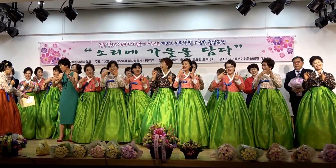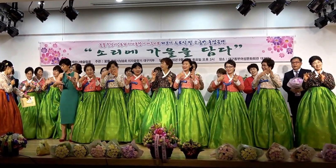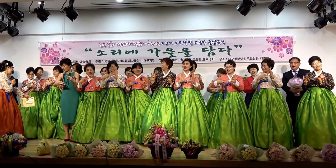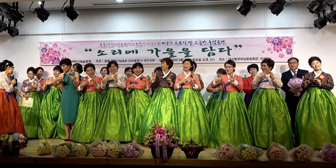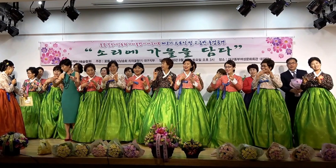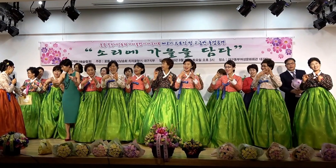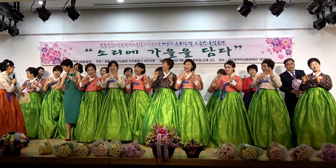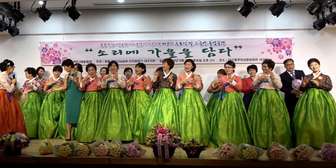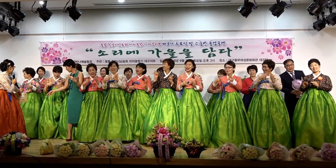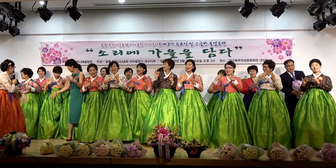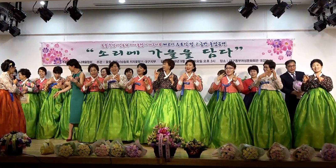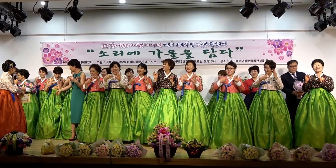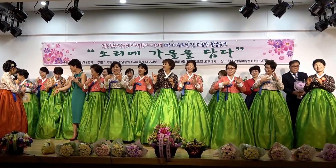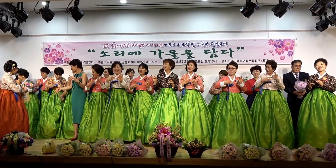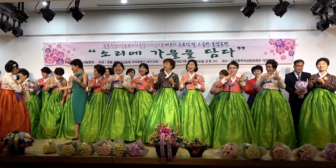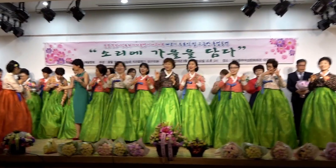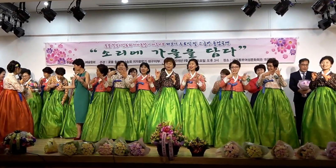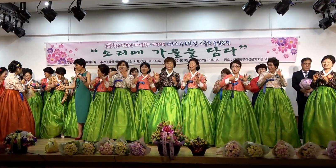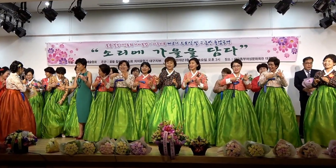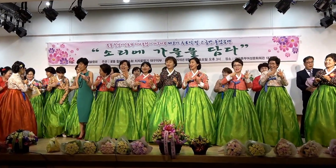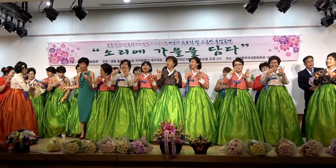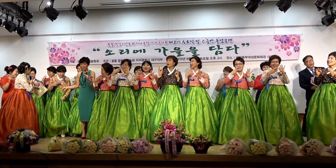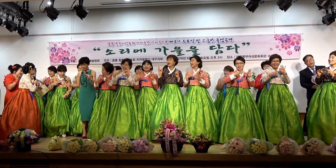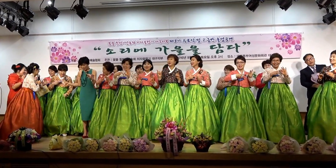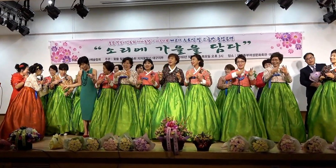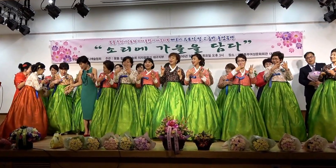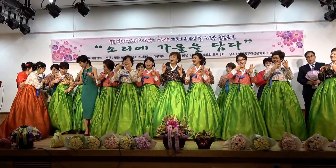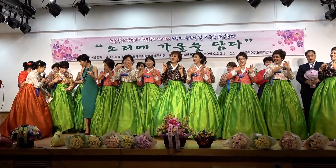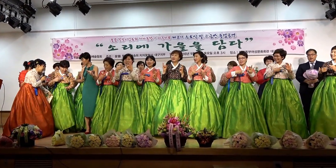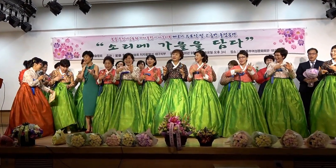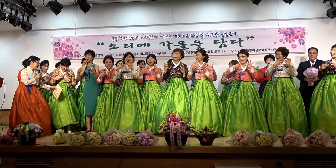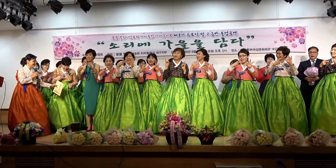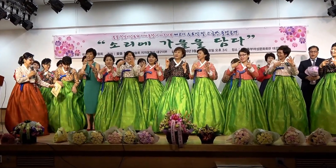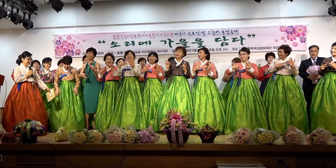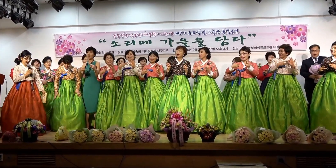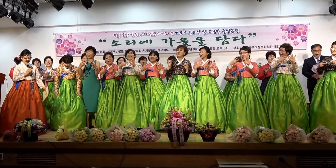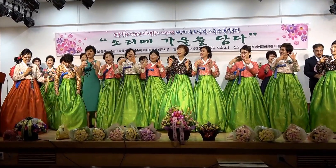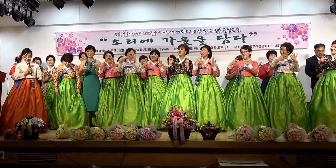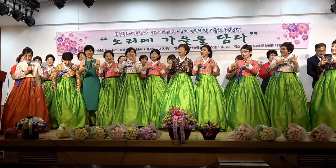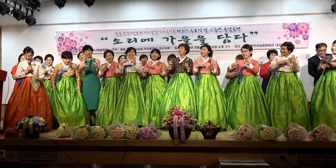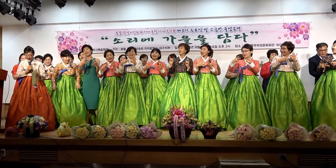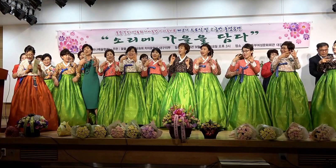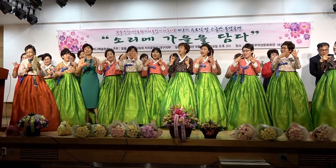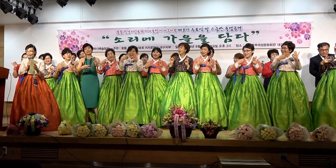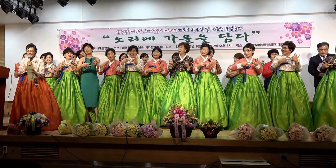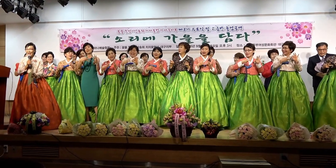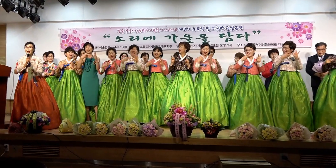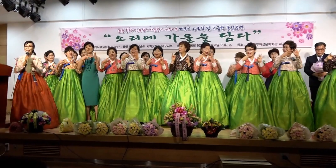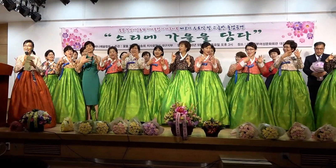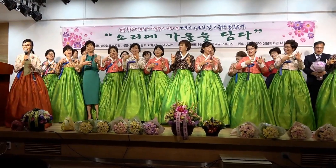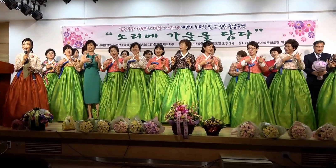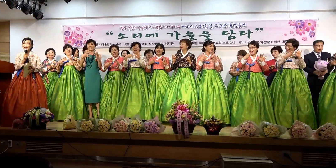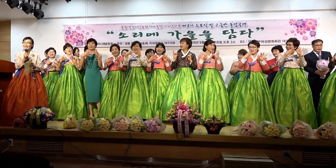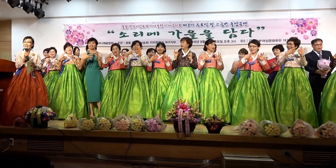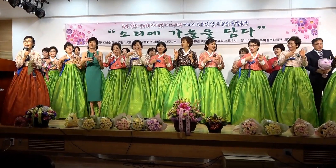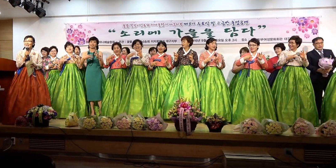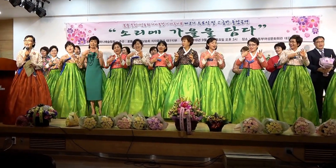예 예 예 예 예 예 예 예